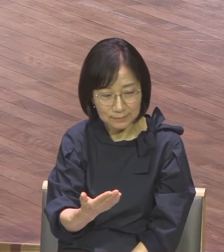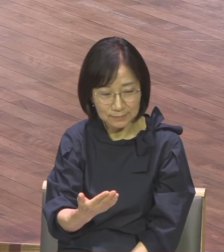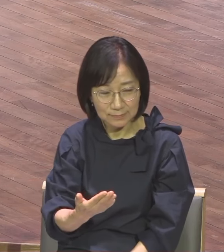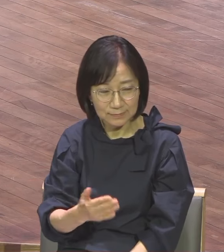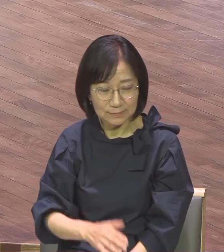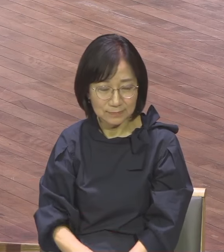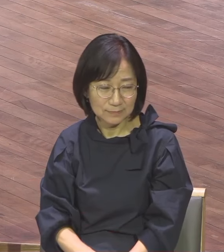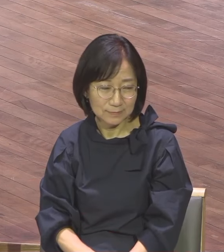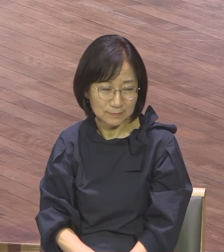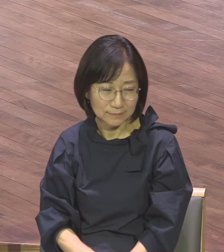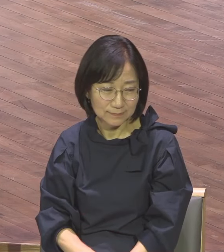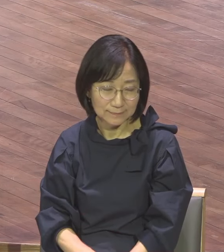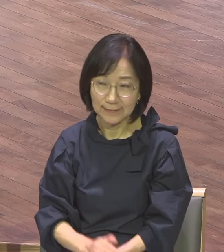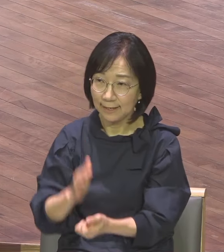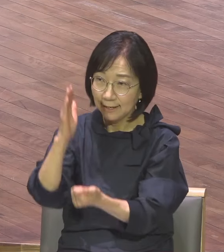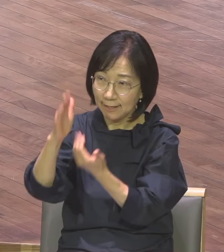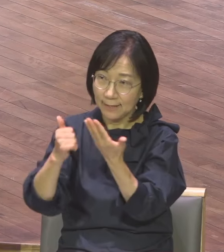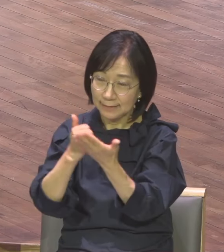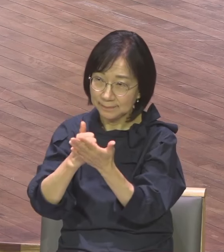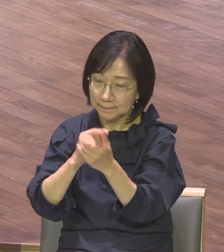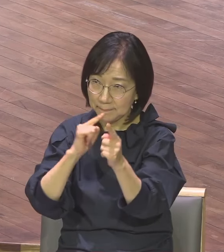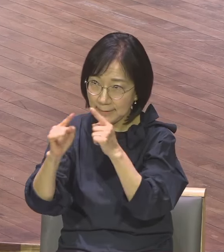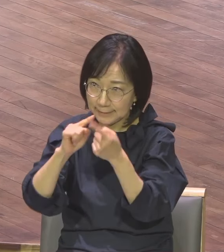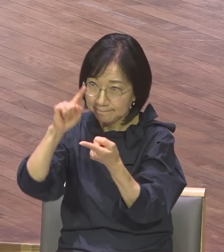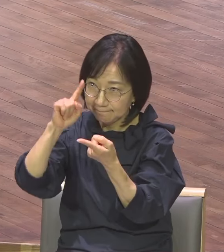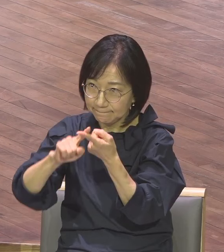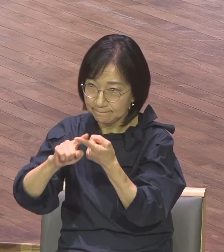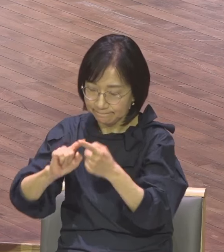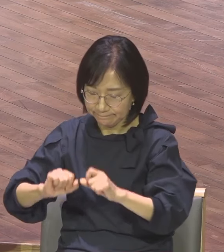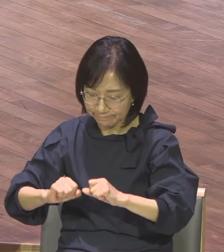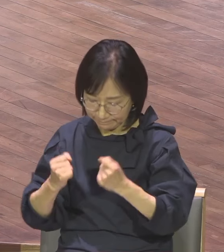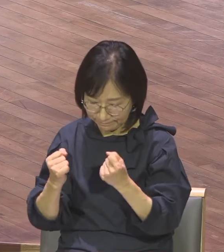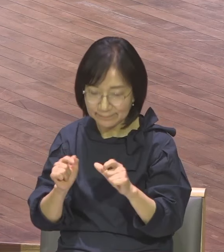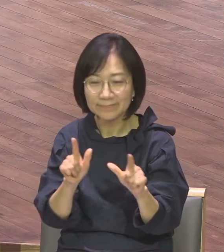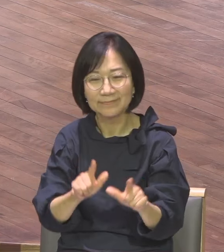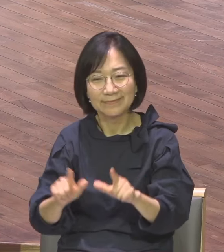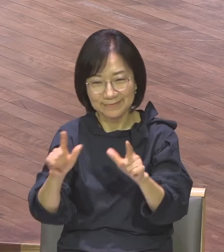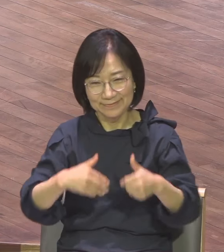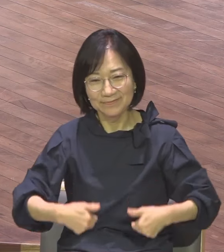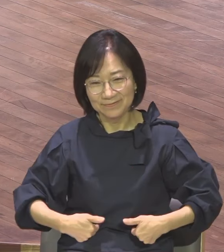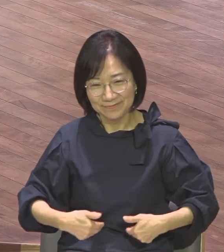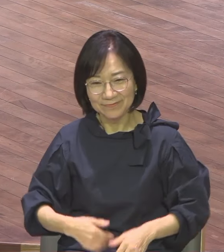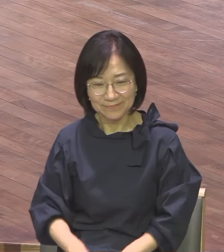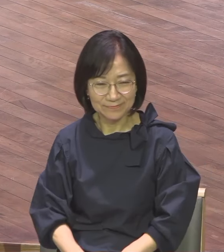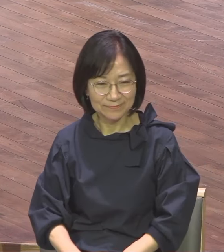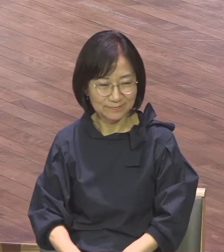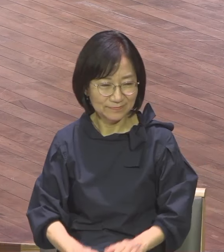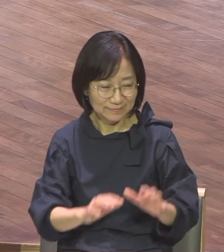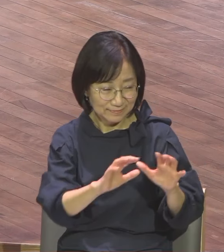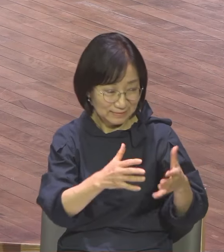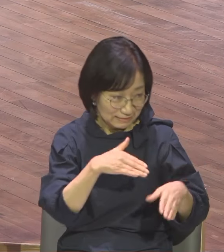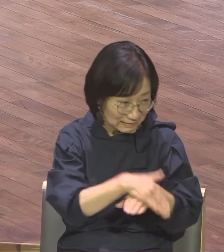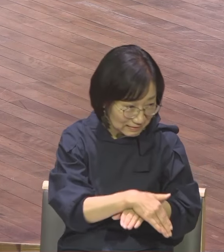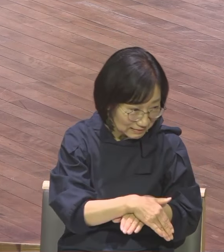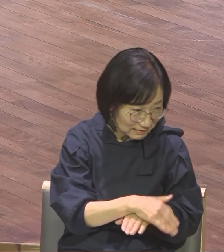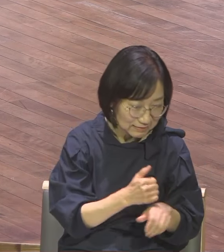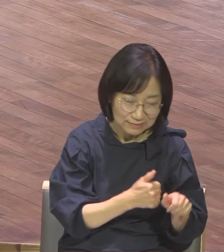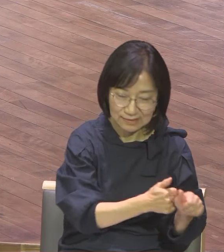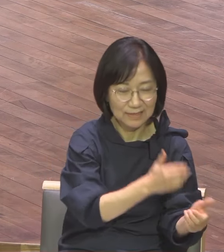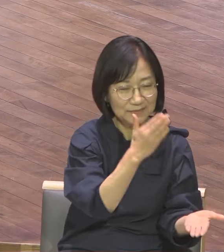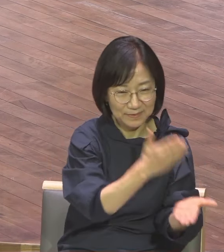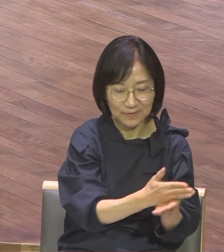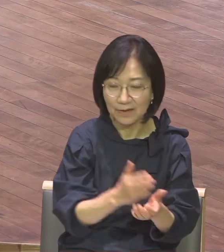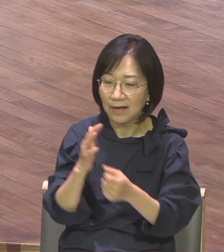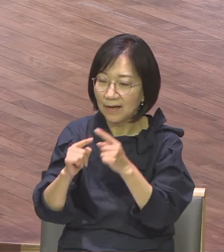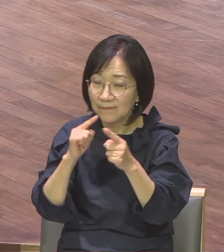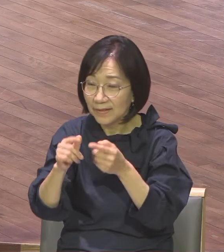말씀이 원하시는 대로 살아야 돼. 말씀이 원하시는 대로. 세상 풍조가 아니에요. 하나님의 말씀이 인도하는 대로